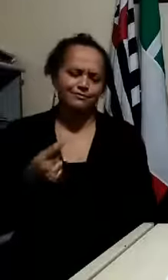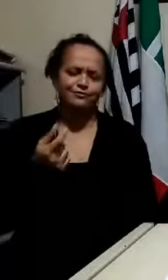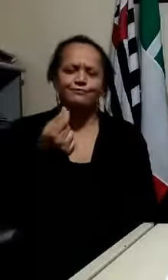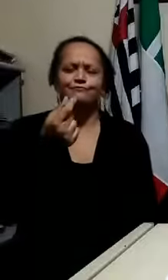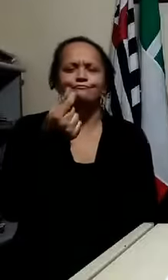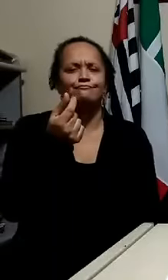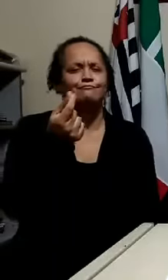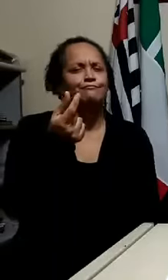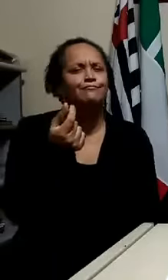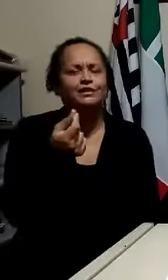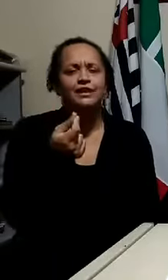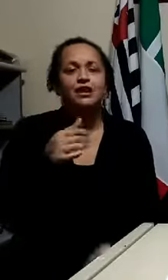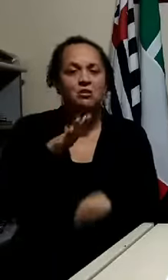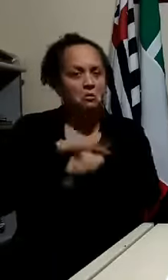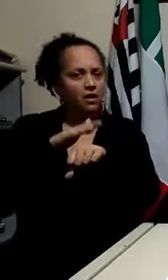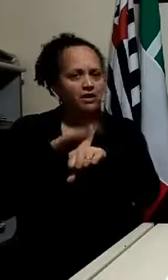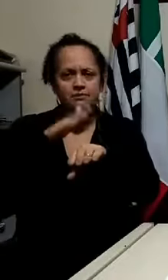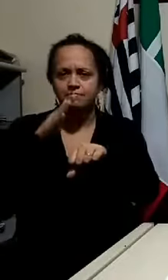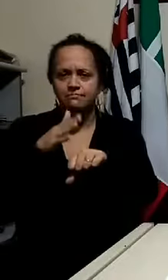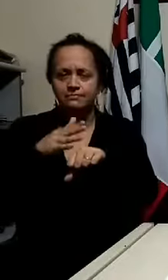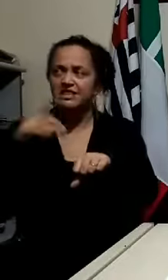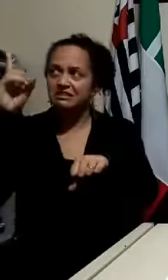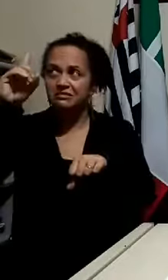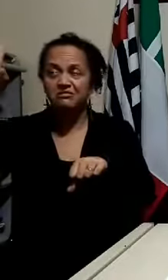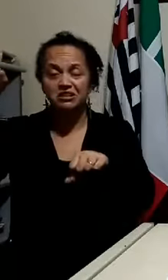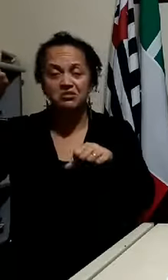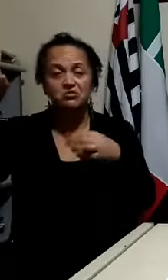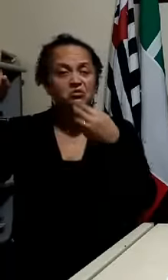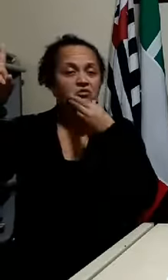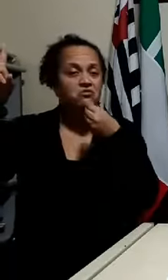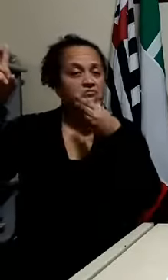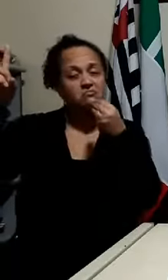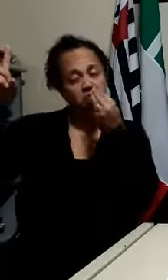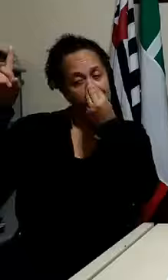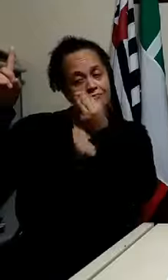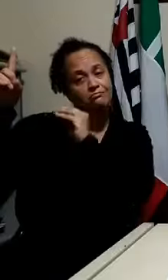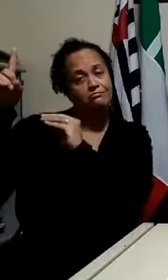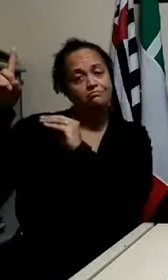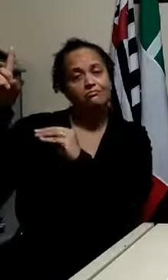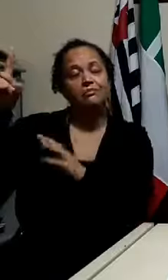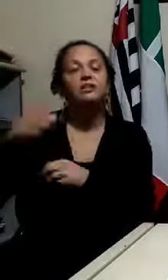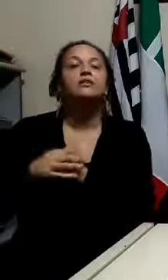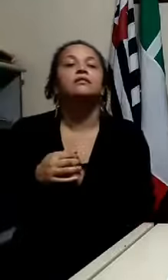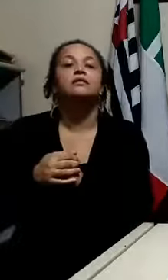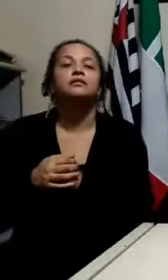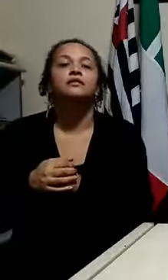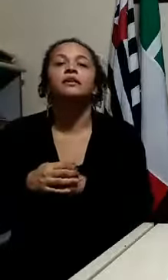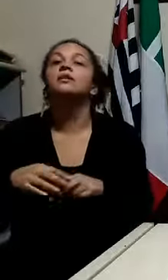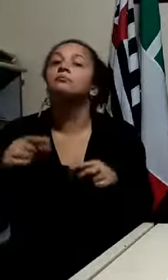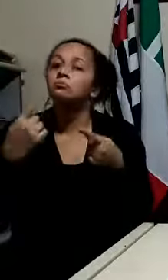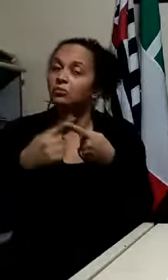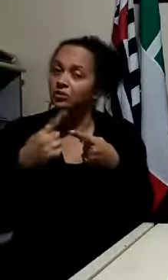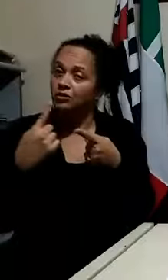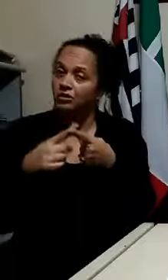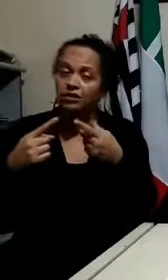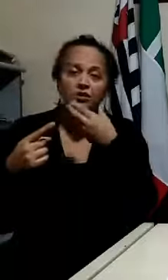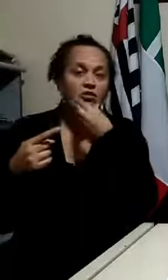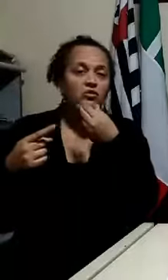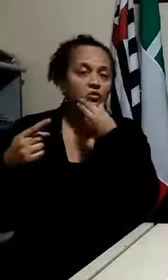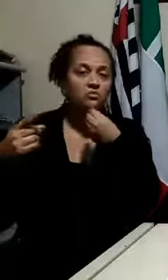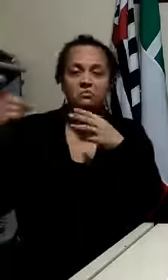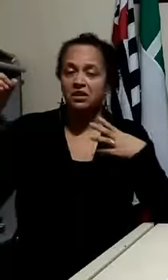que a Deus, né? E infelizmente, né, por ele não amar a Deus acima de todas as coisas, ele